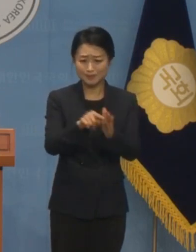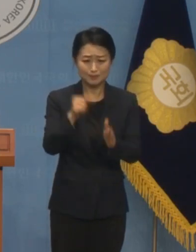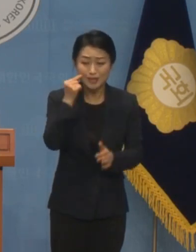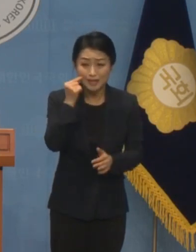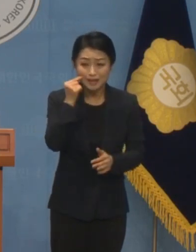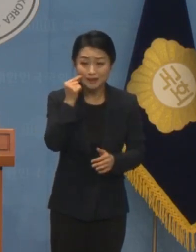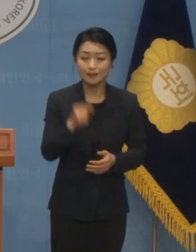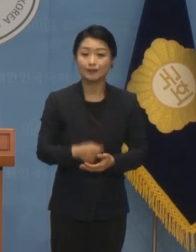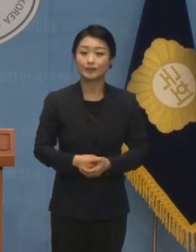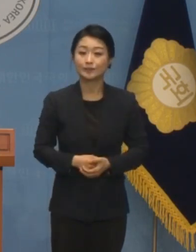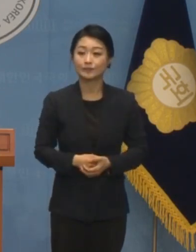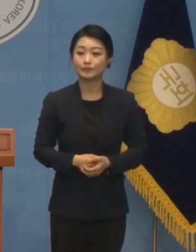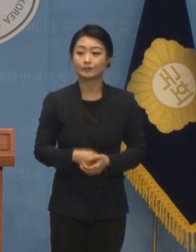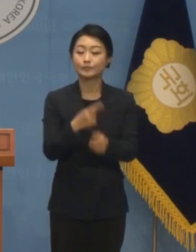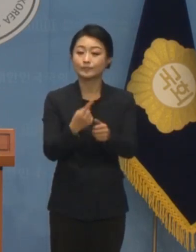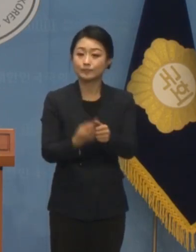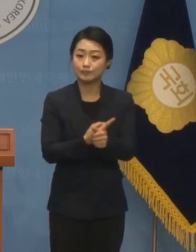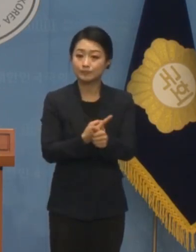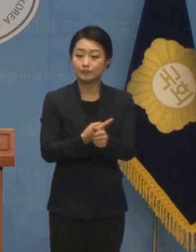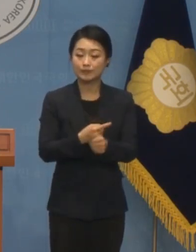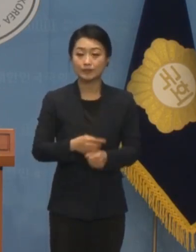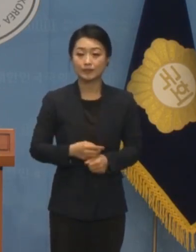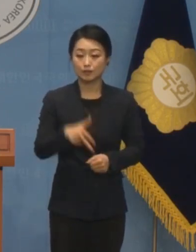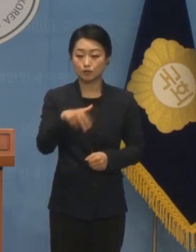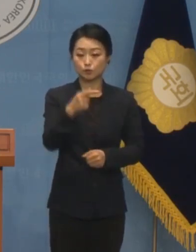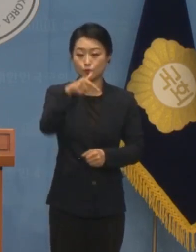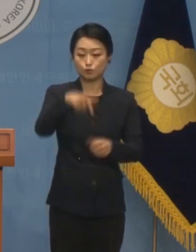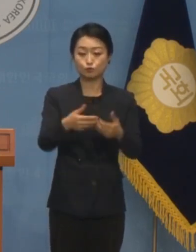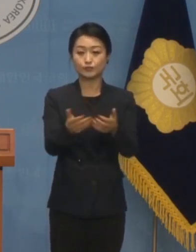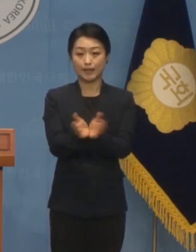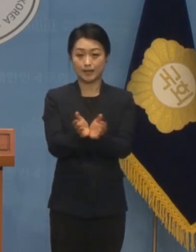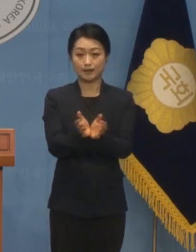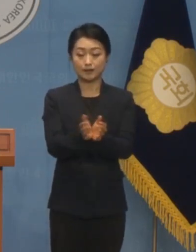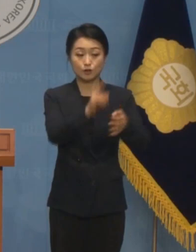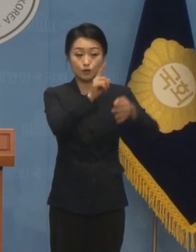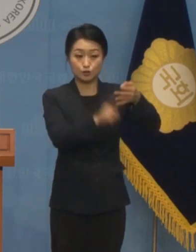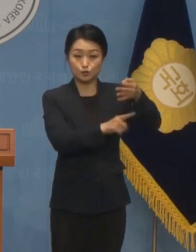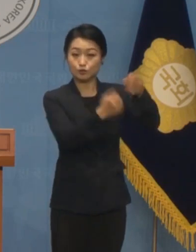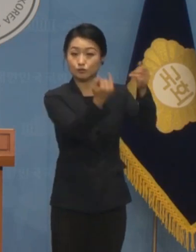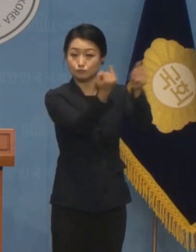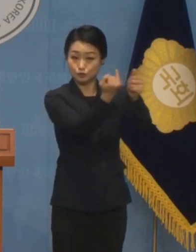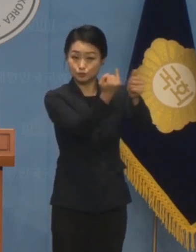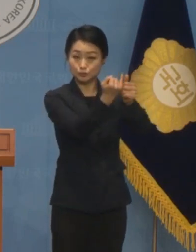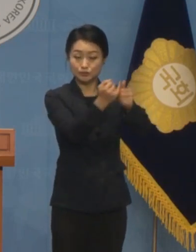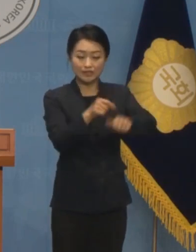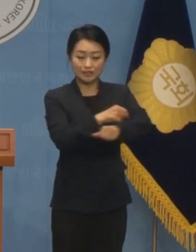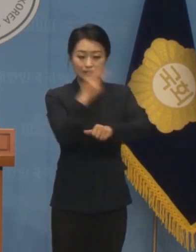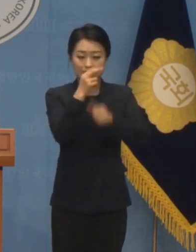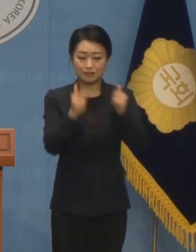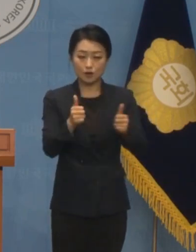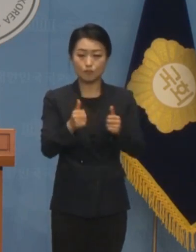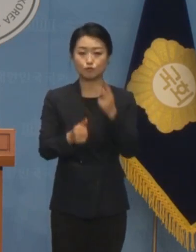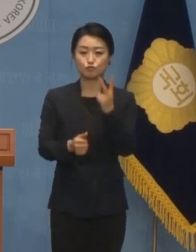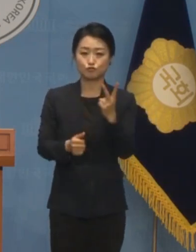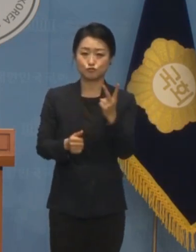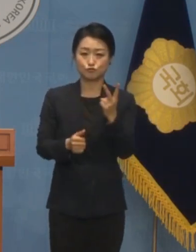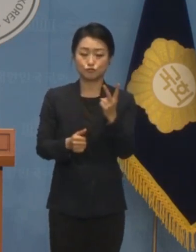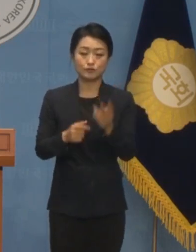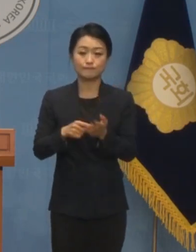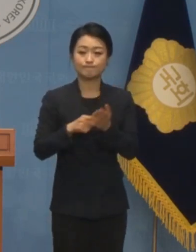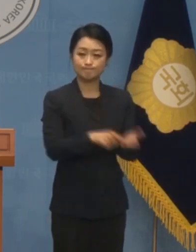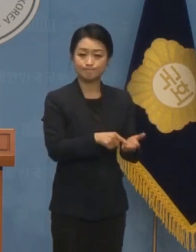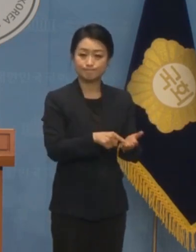있습니다. 따라서 우리 조국혁신당은 윤석열 김건희 쌍특검법을 발의하여 각종